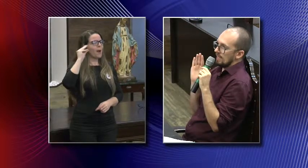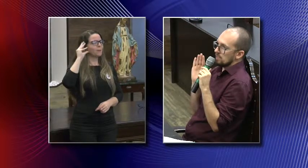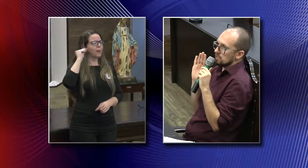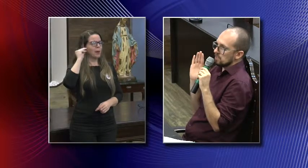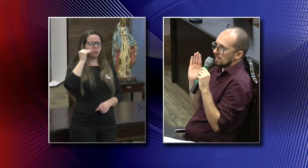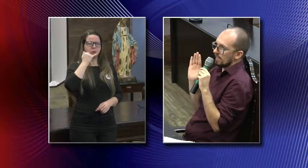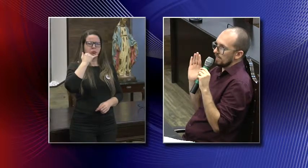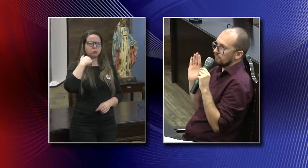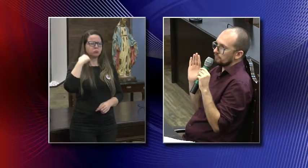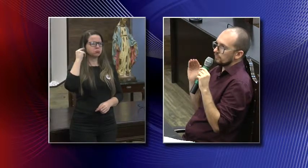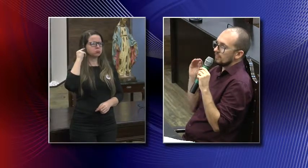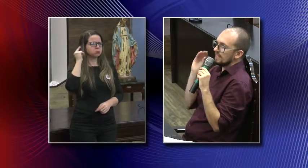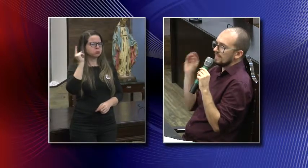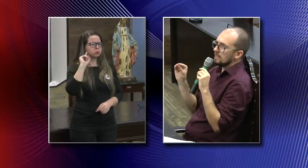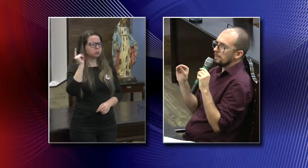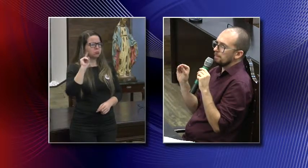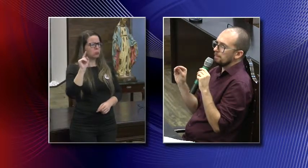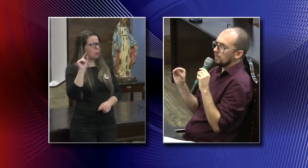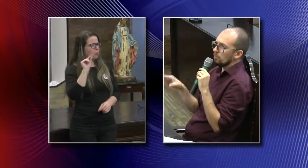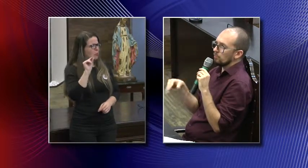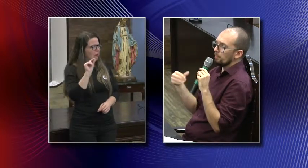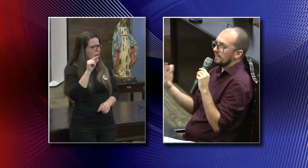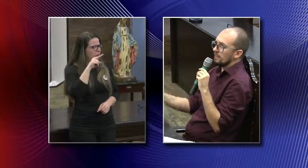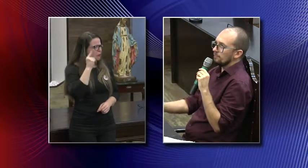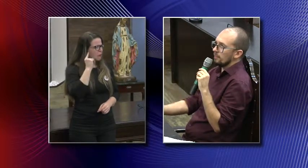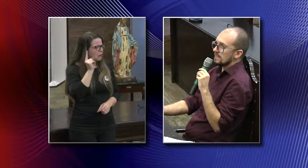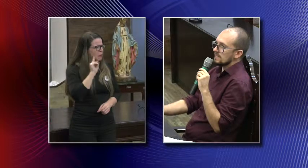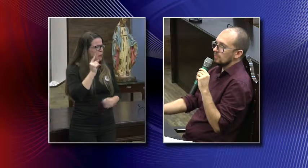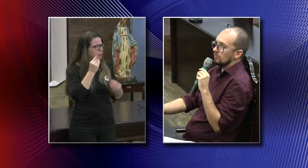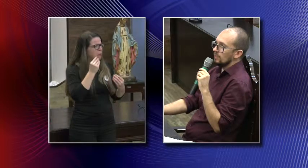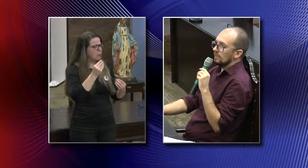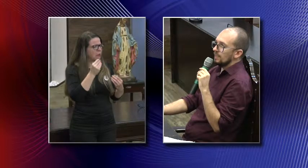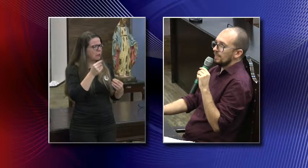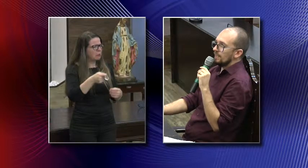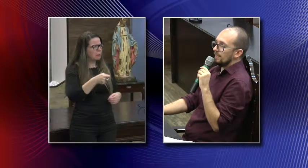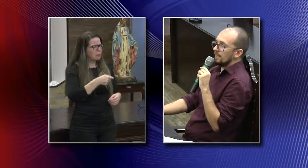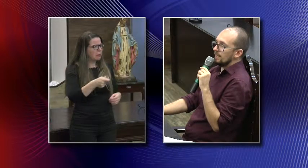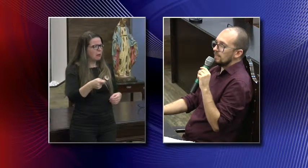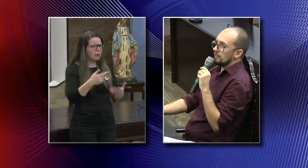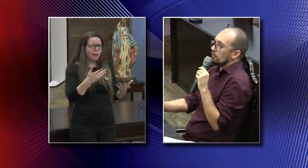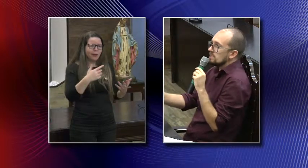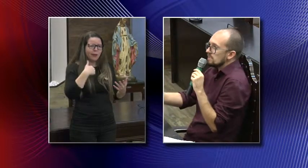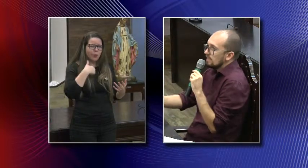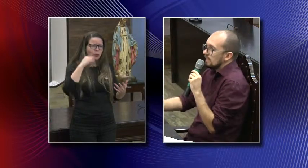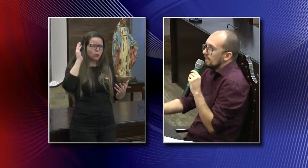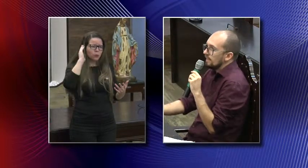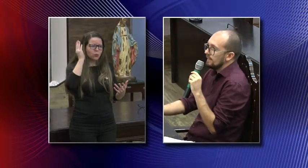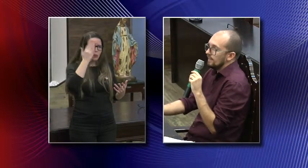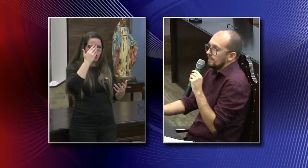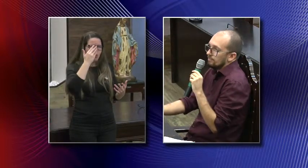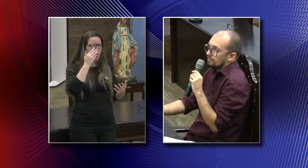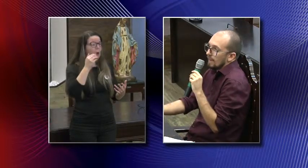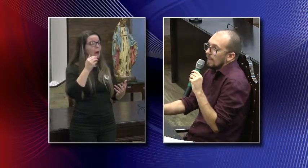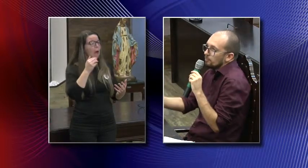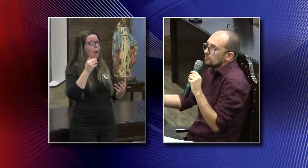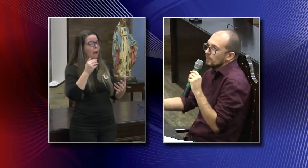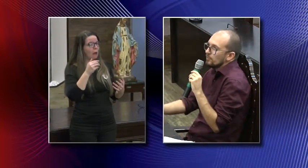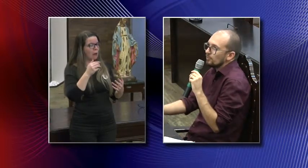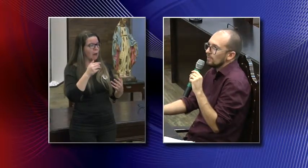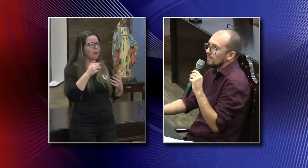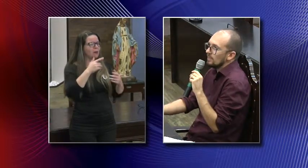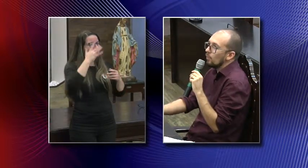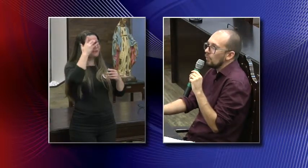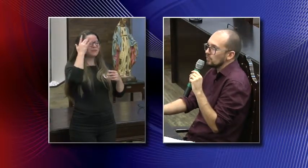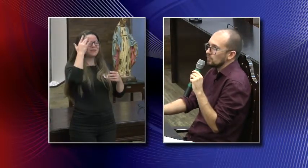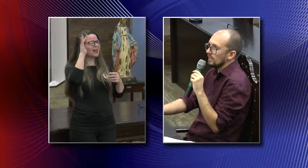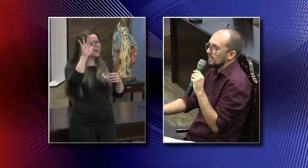a Lara é só cega. E aí me perguntam, pedem informação, e aí depois acabam descobrindo que